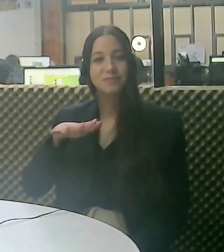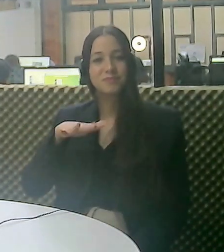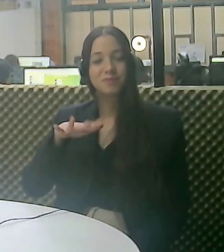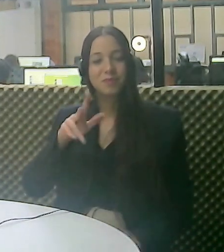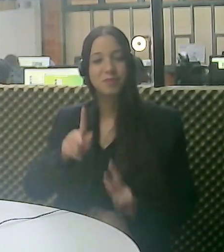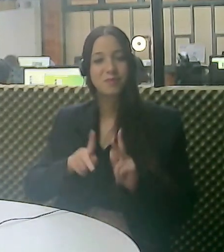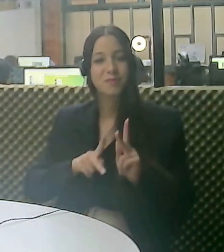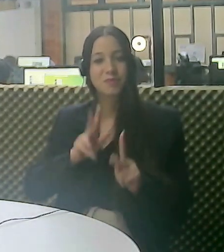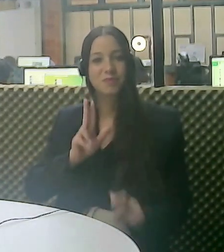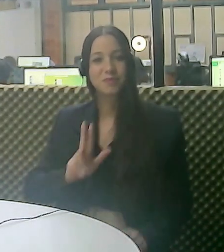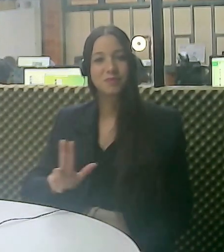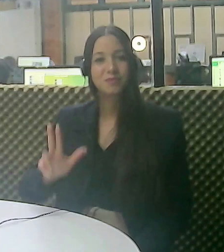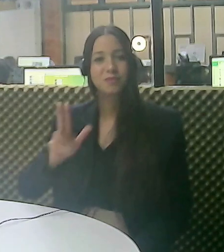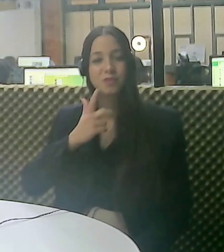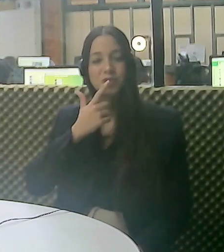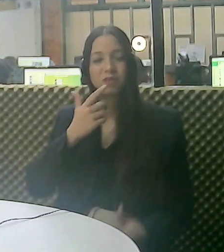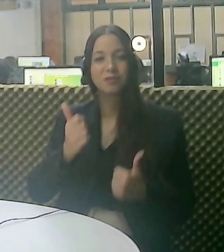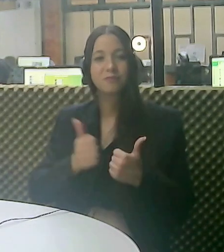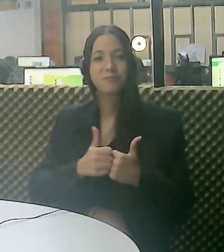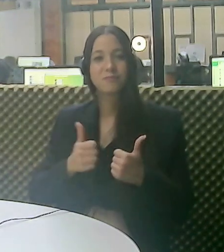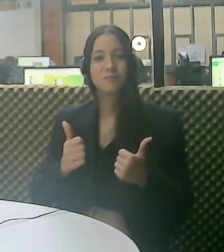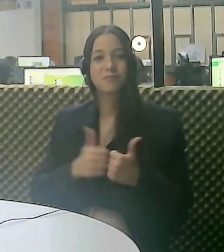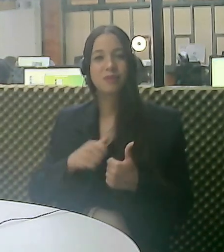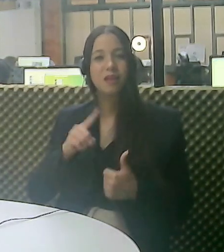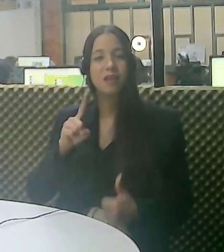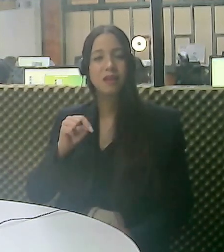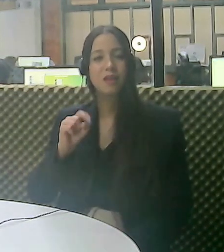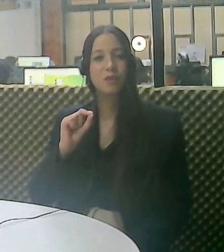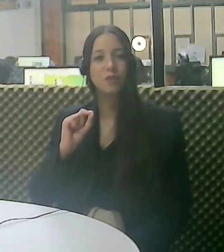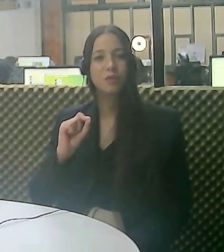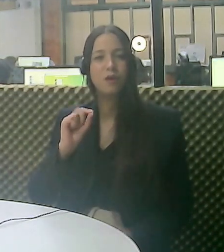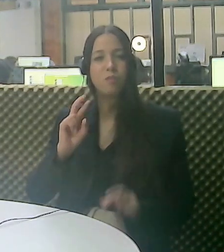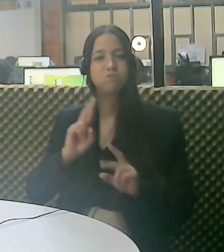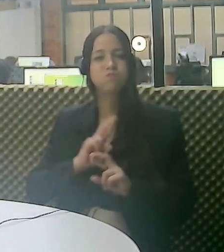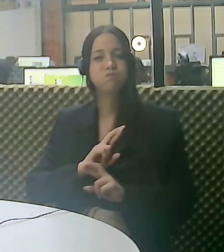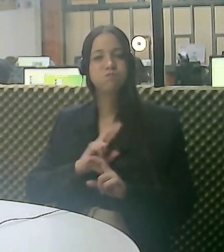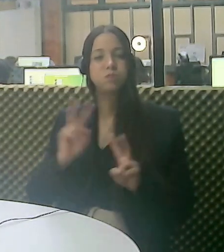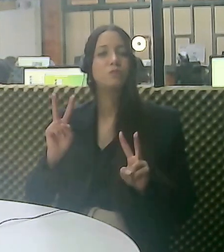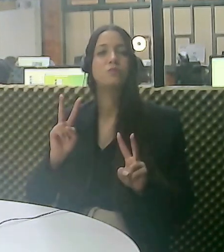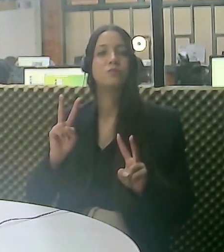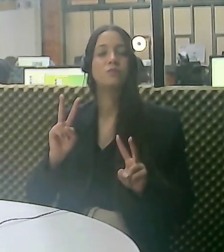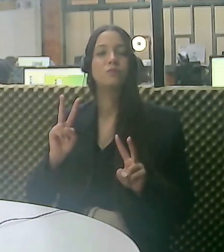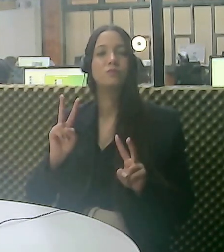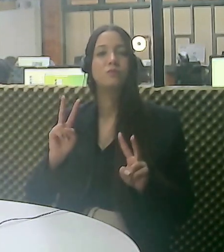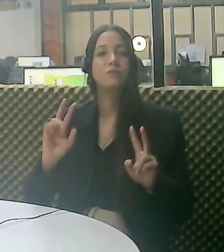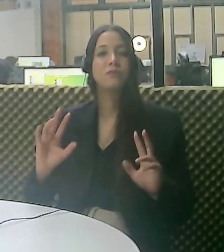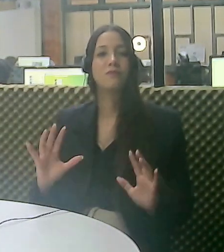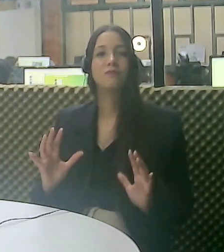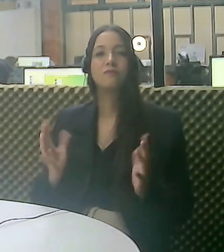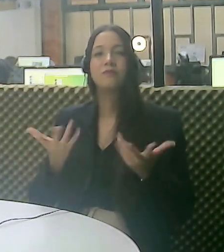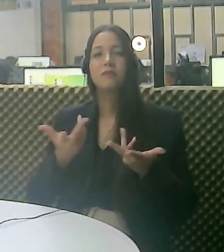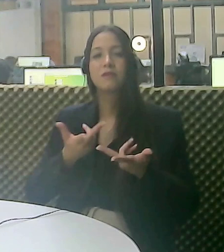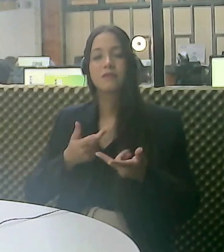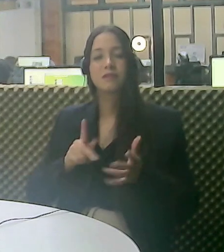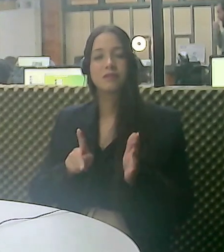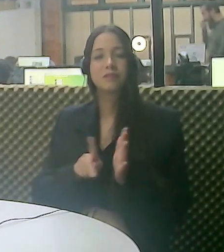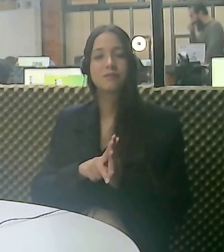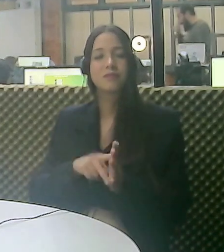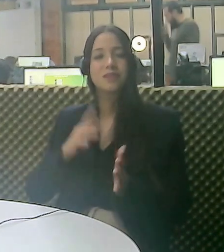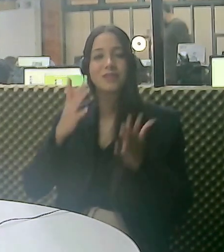de Uberlândia e região algo extremamente diferenciado. Que vivam vários